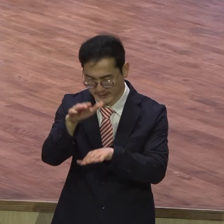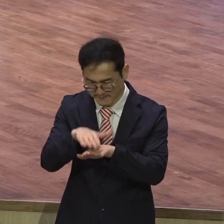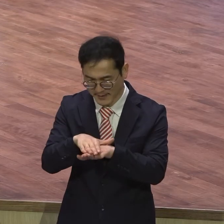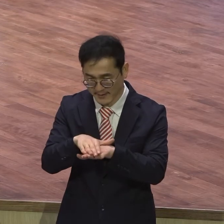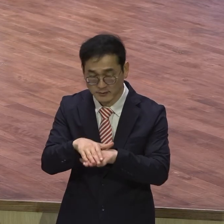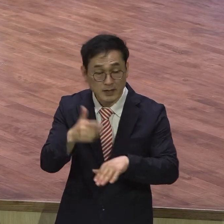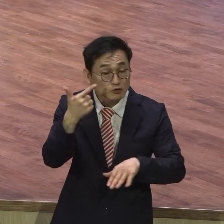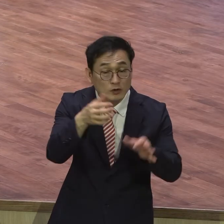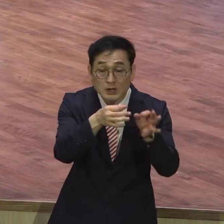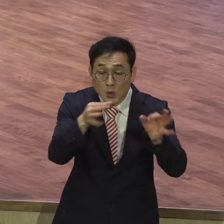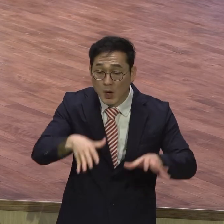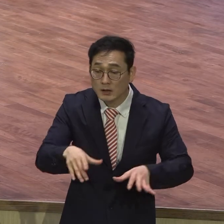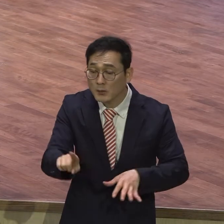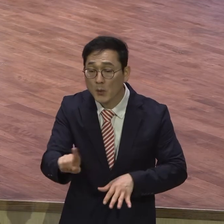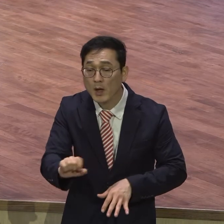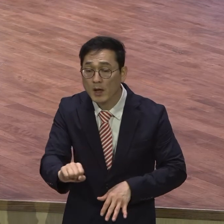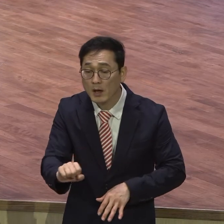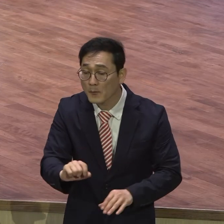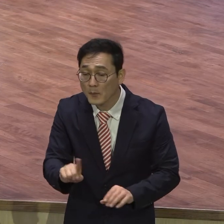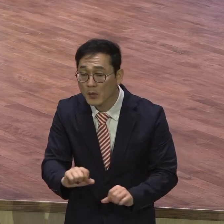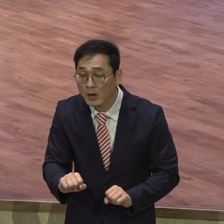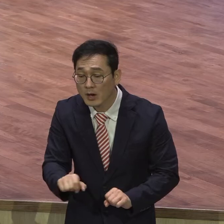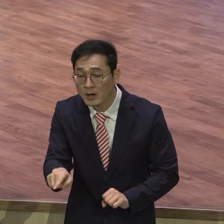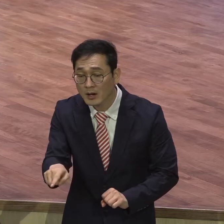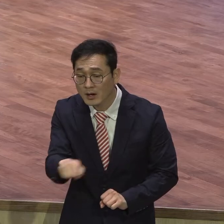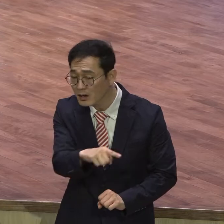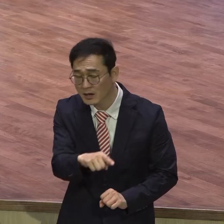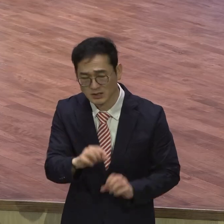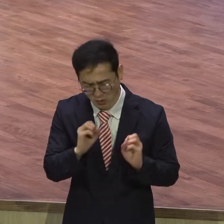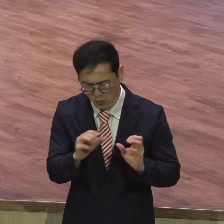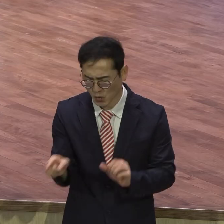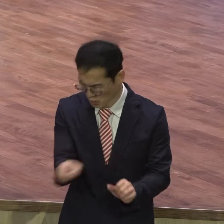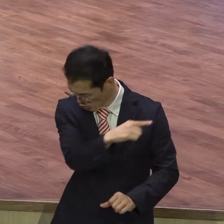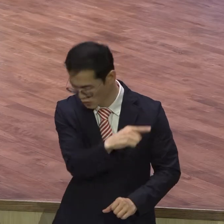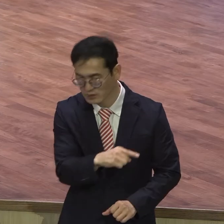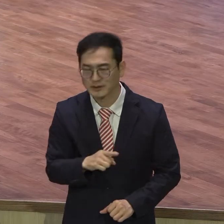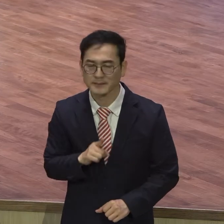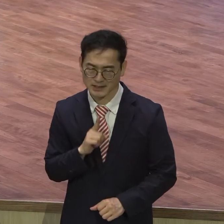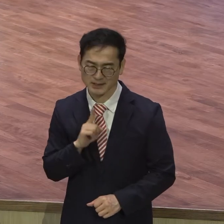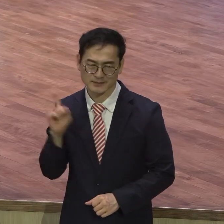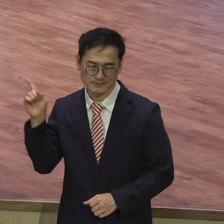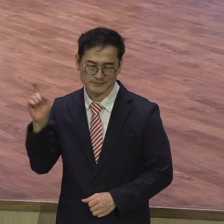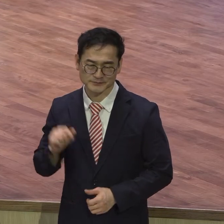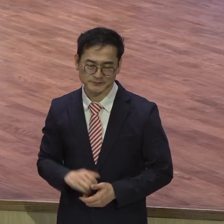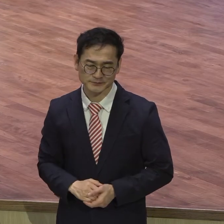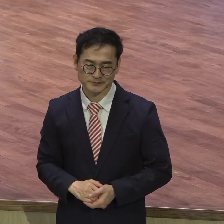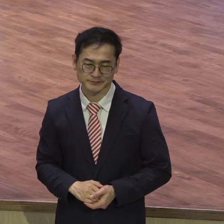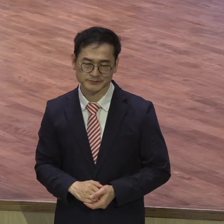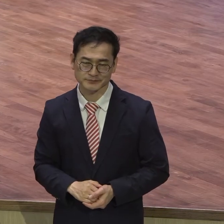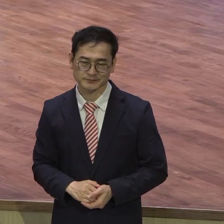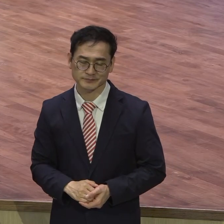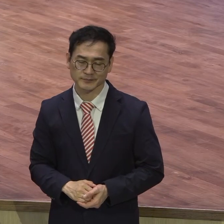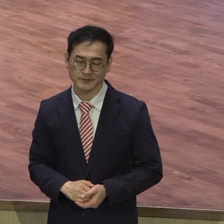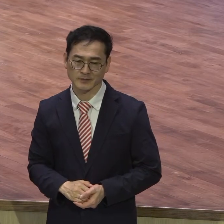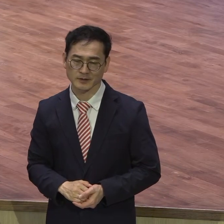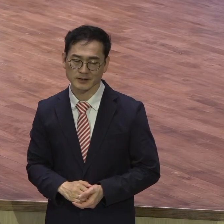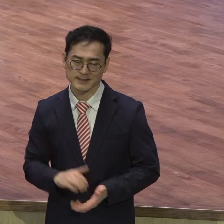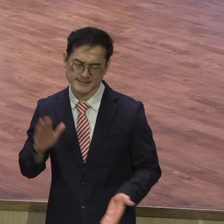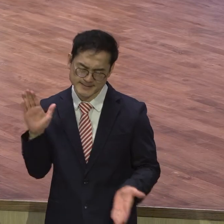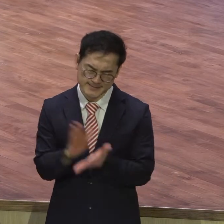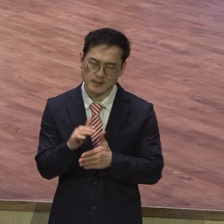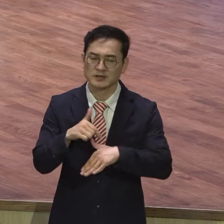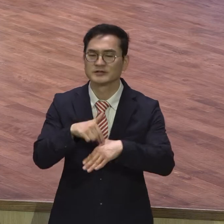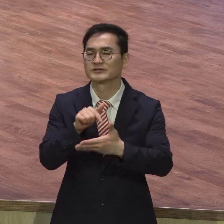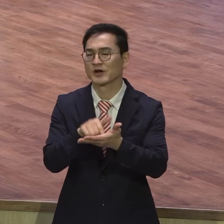만나게 예수님처럼 생명 살리는 관심 가시기 바랍니다 열정 그게 중요합니다